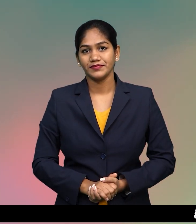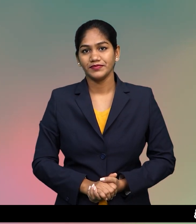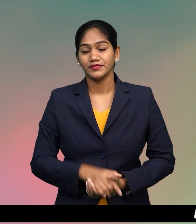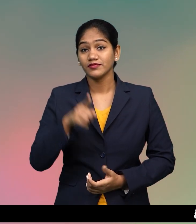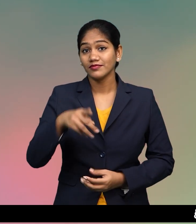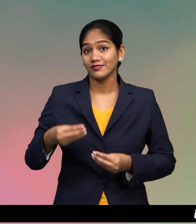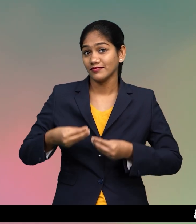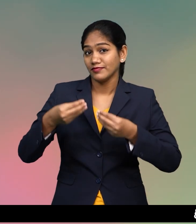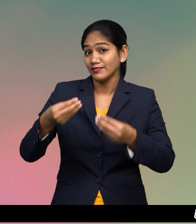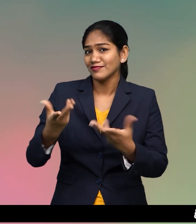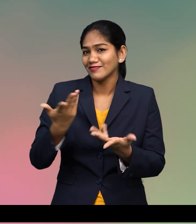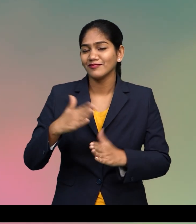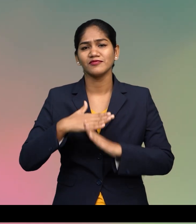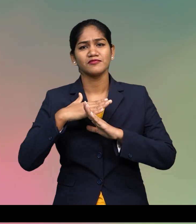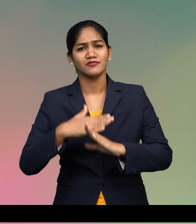దీనికి సైనిక భద్రత కల్పించారు.